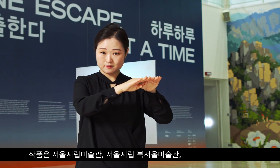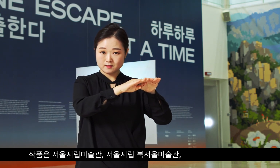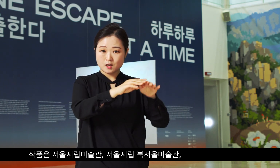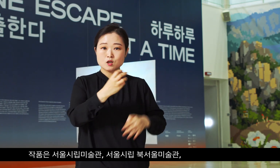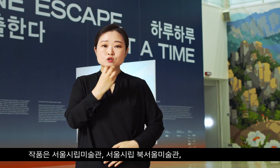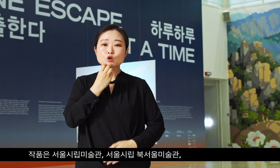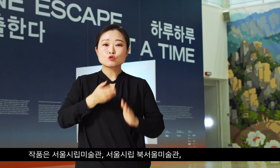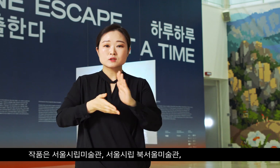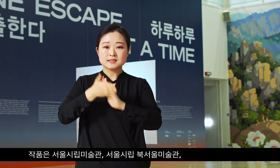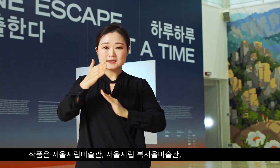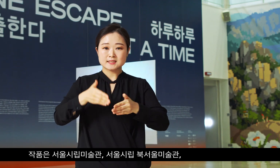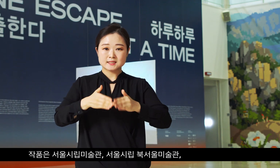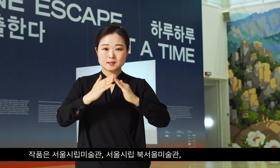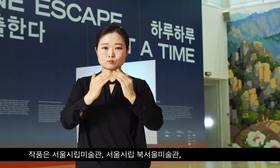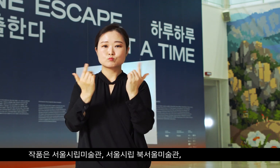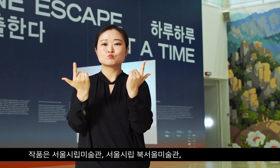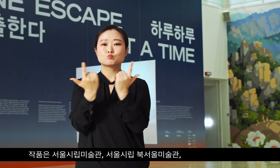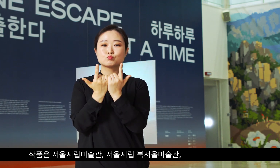서울시립 북서울미술관,